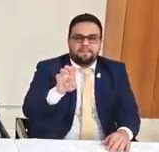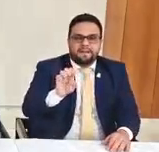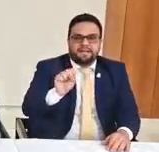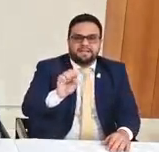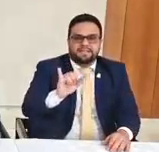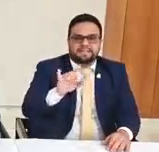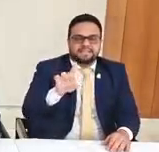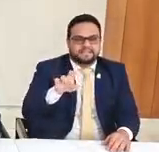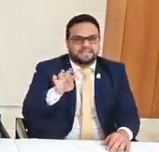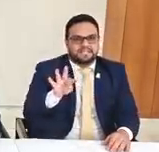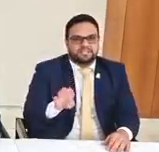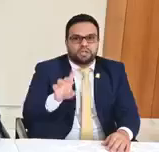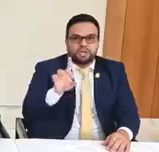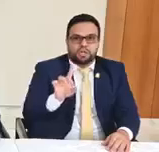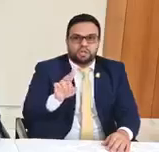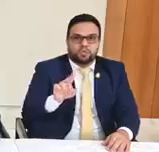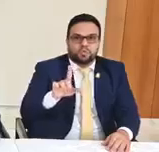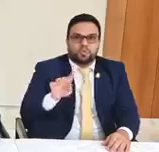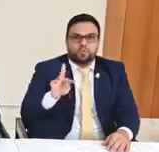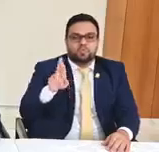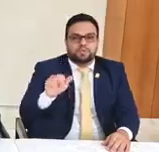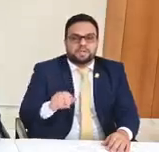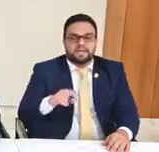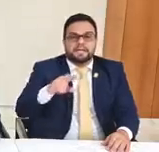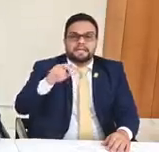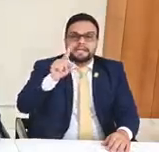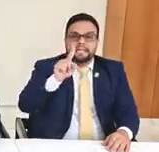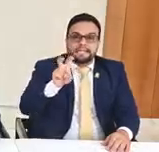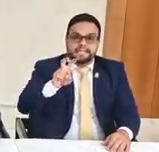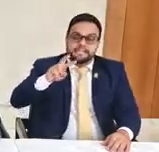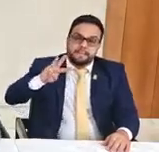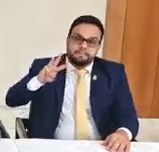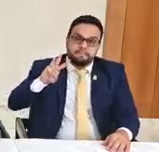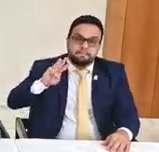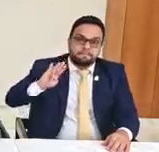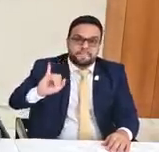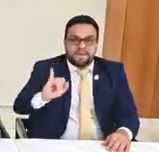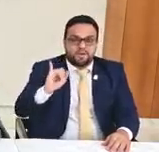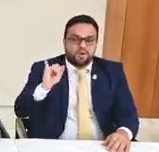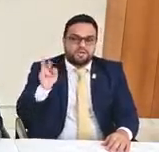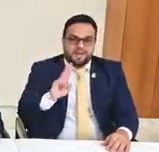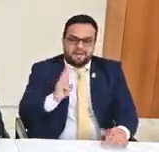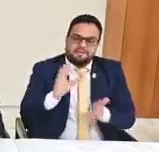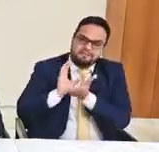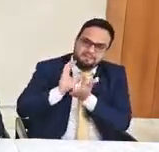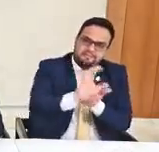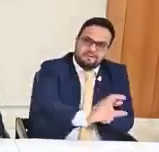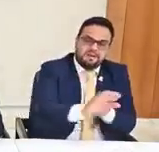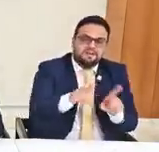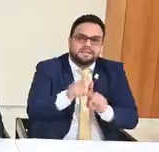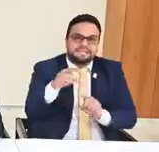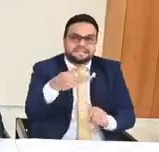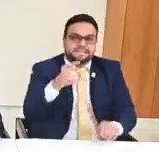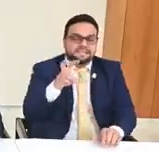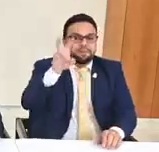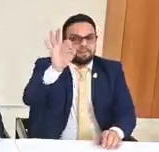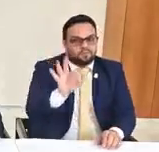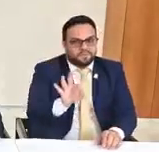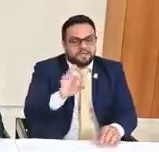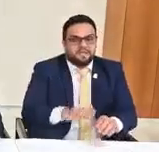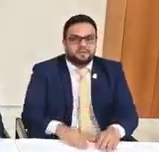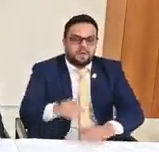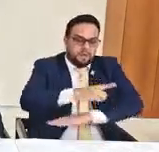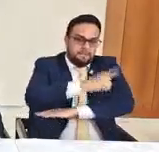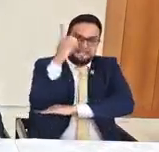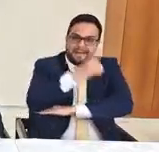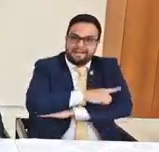novo leilão, 15 bilhões de reais de investimento, uma diminuição de tarifa da ordem aí de 35%, pedágio zero